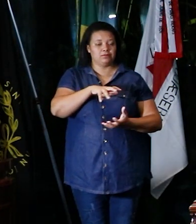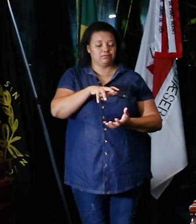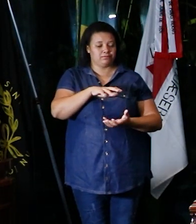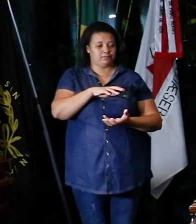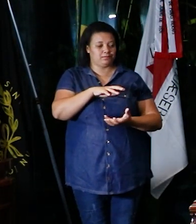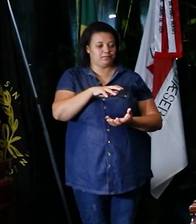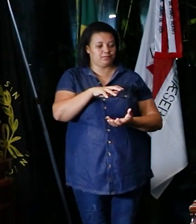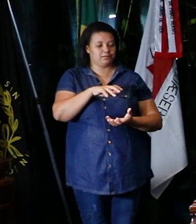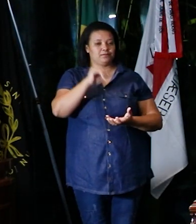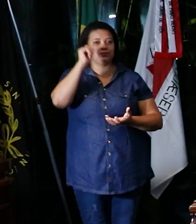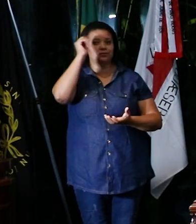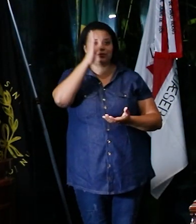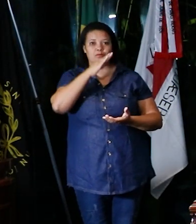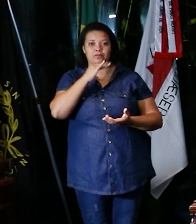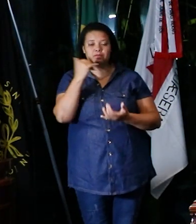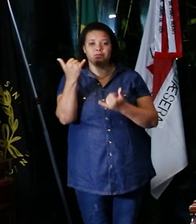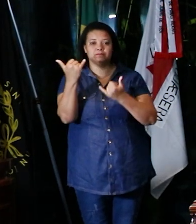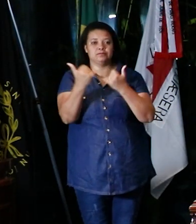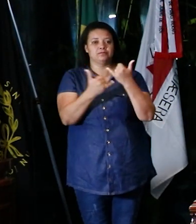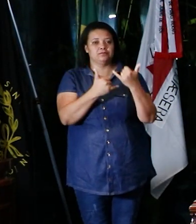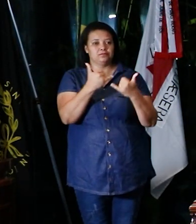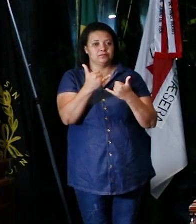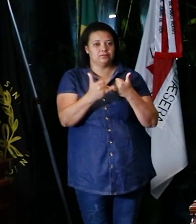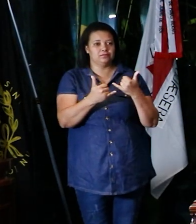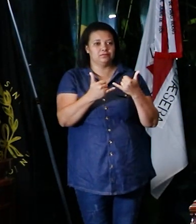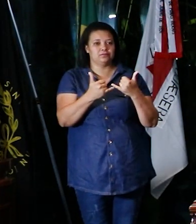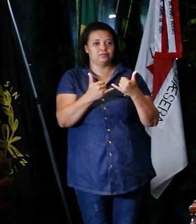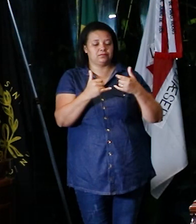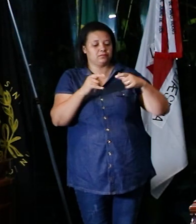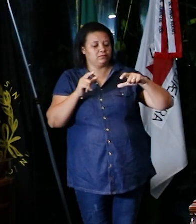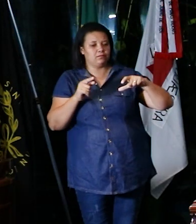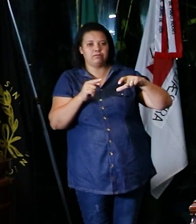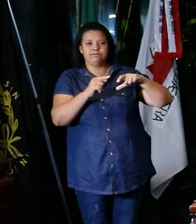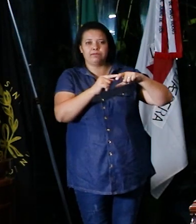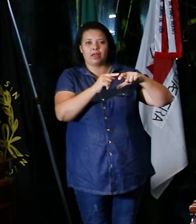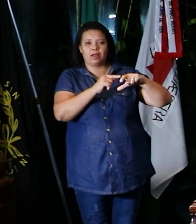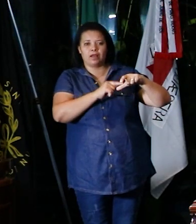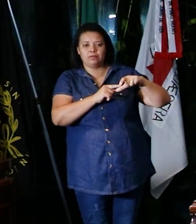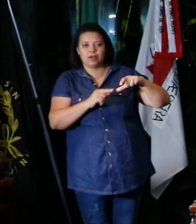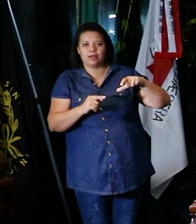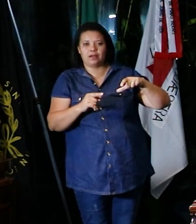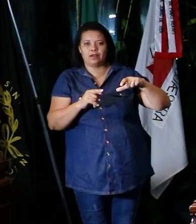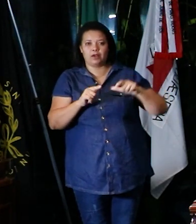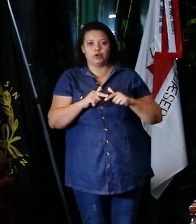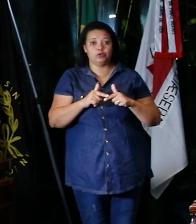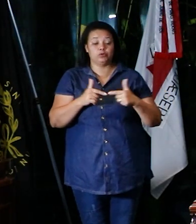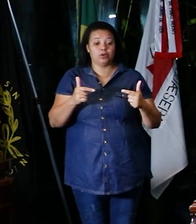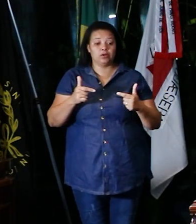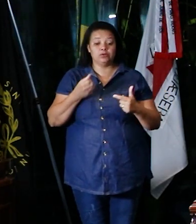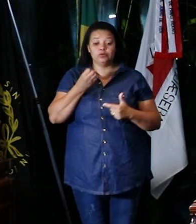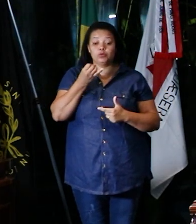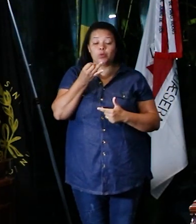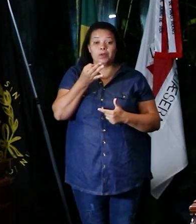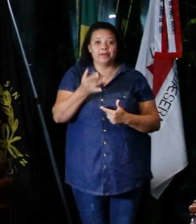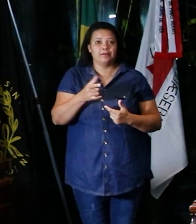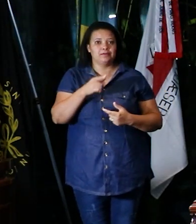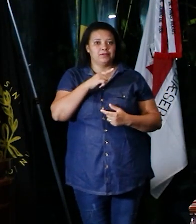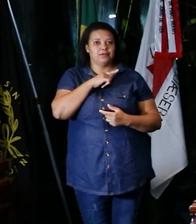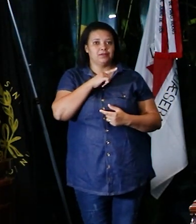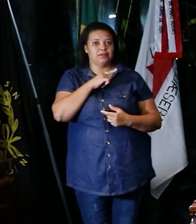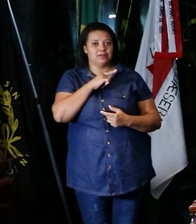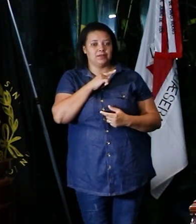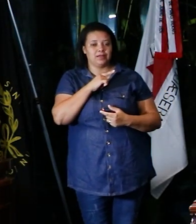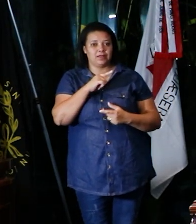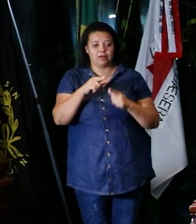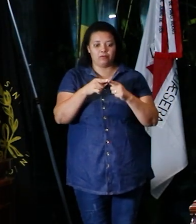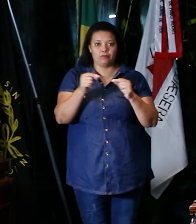a boa bola, bólide. Brasil brincando. A trave não trava, trevo de quatro, de quantas pétalas, em quantas